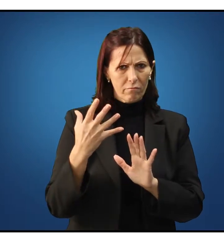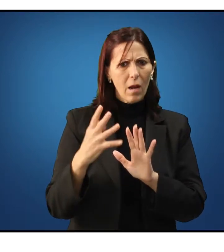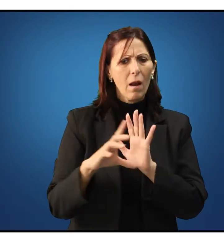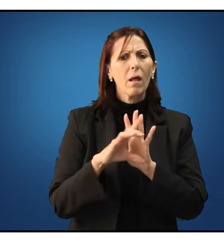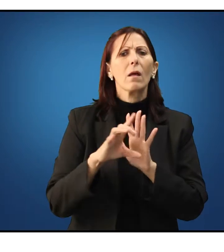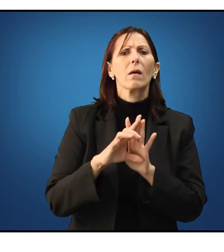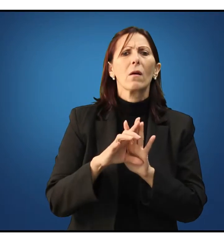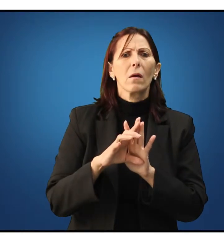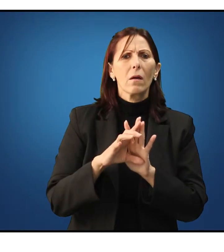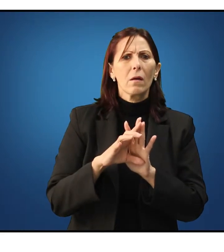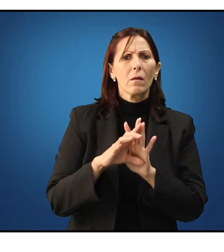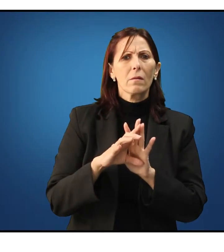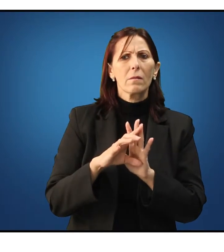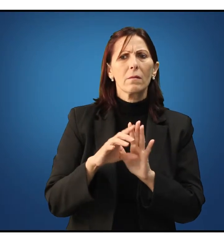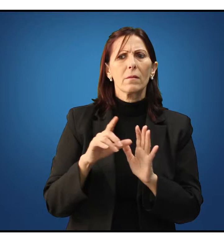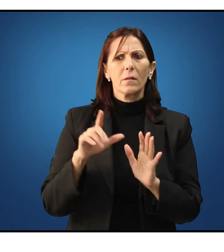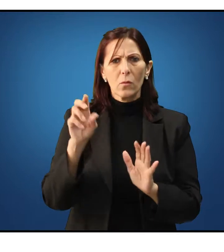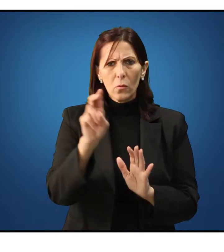com determinados